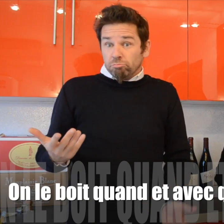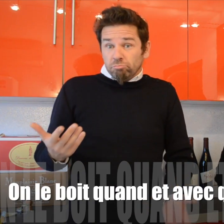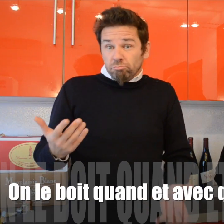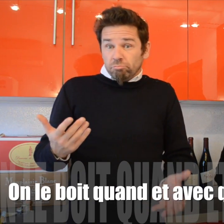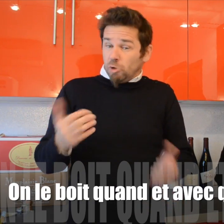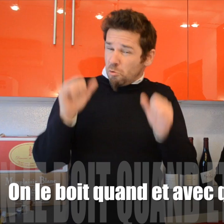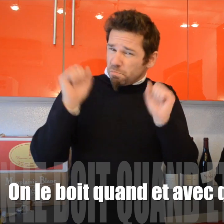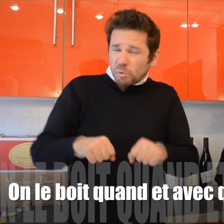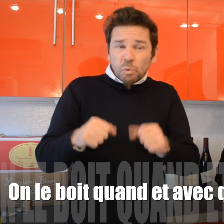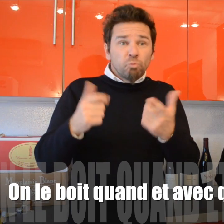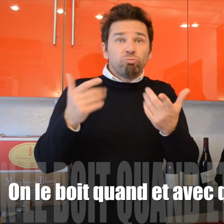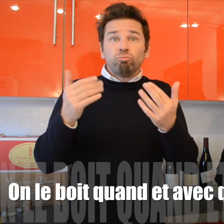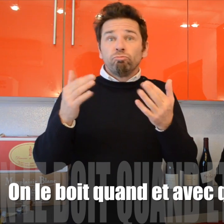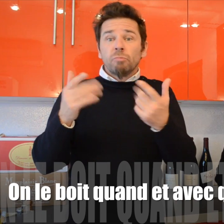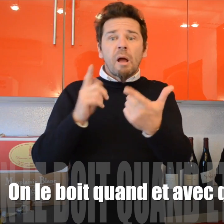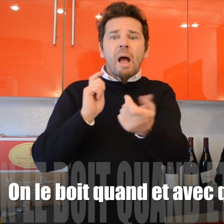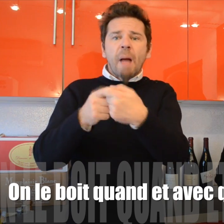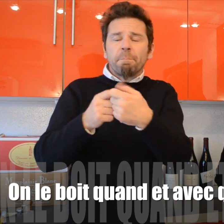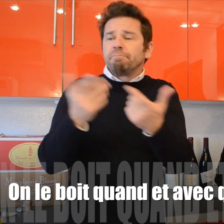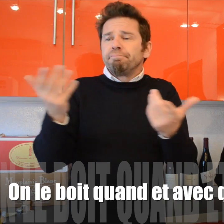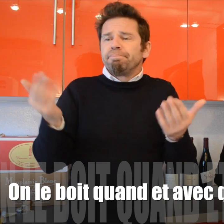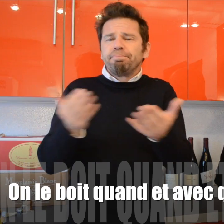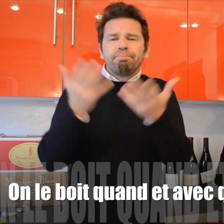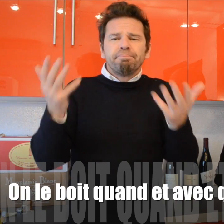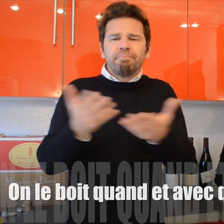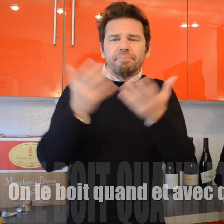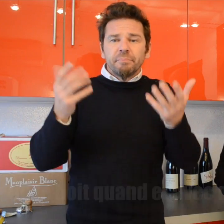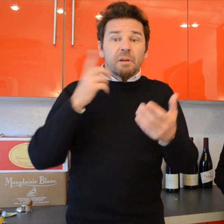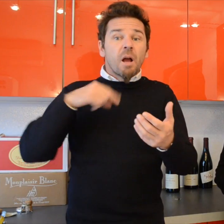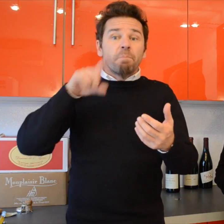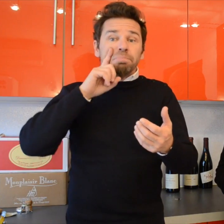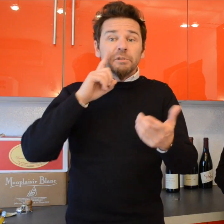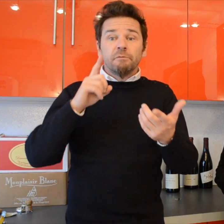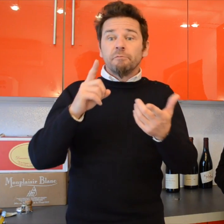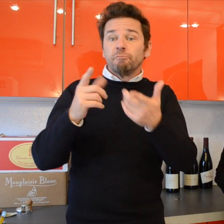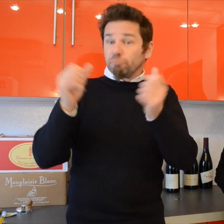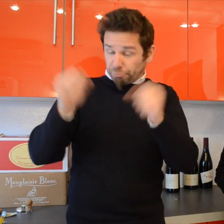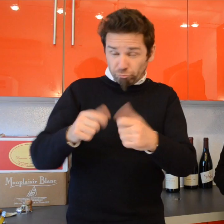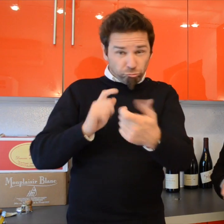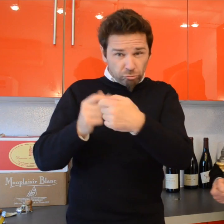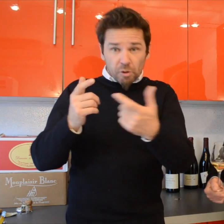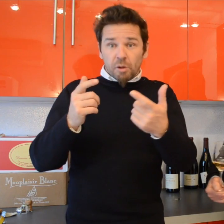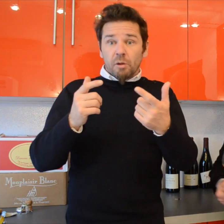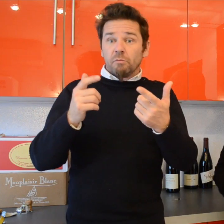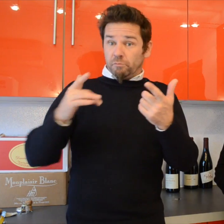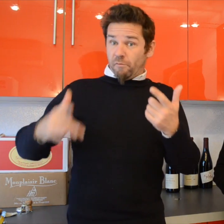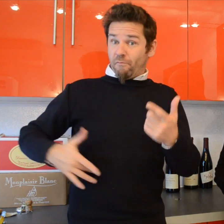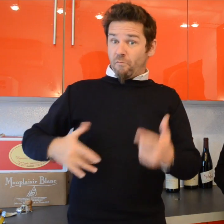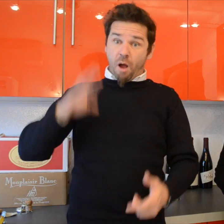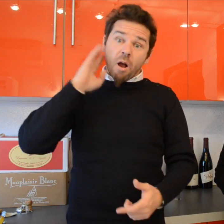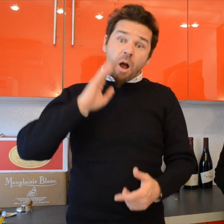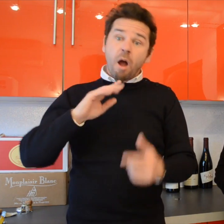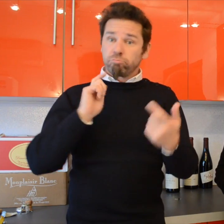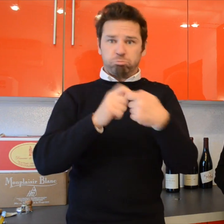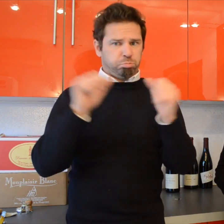va aussi avec des apéritifs, qui va avec du foie gras